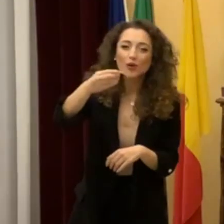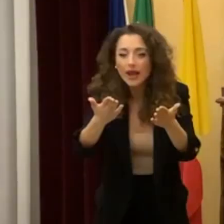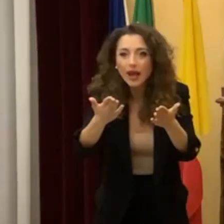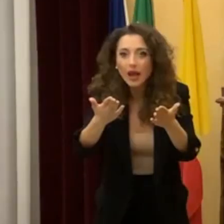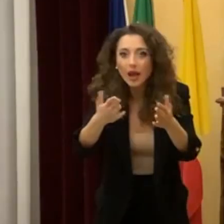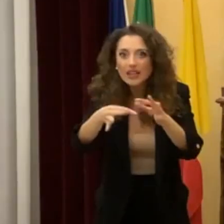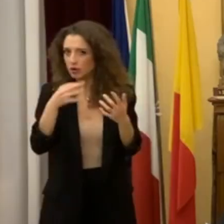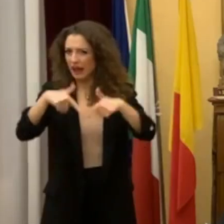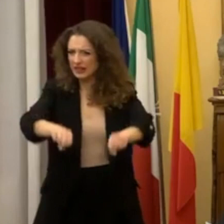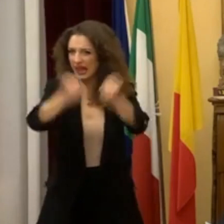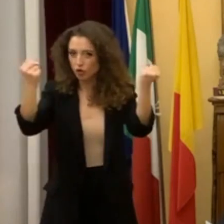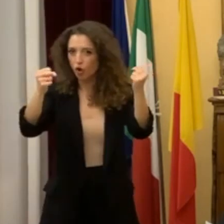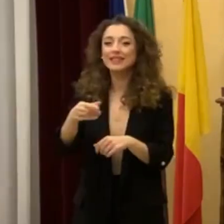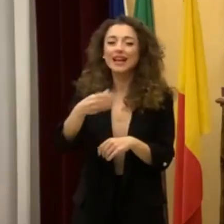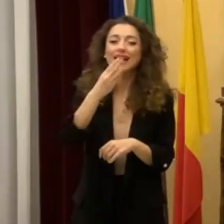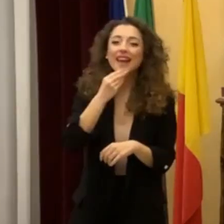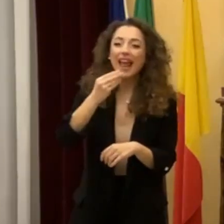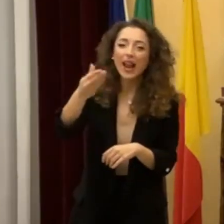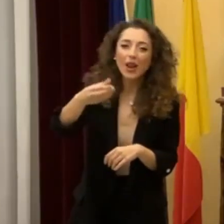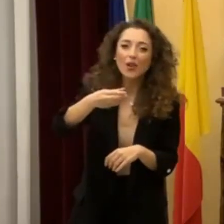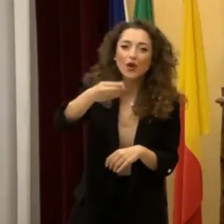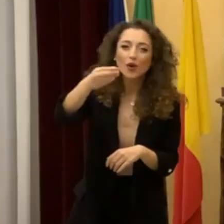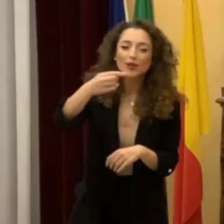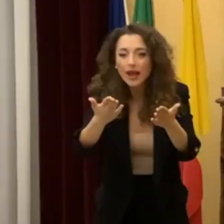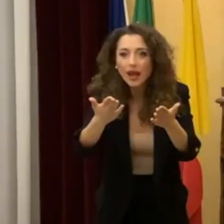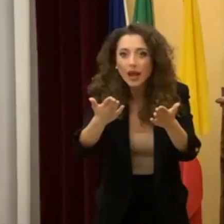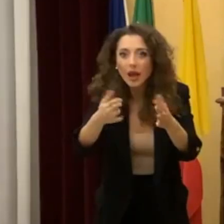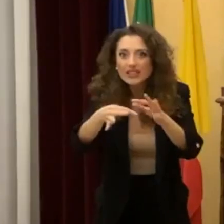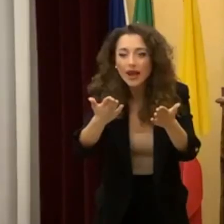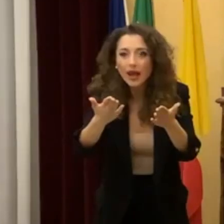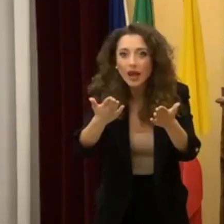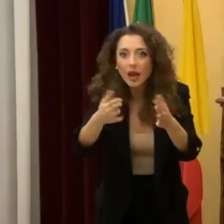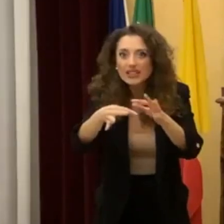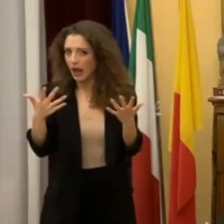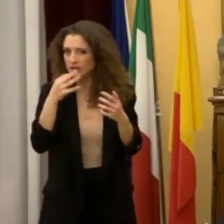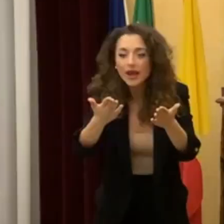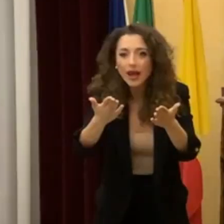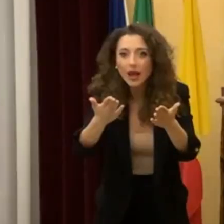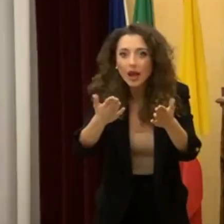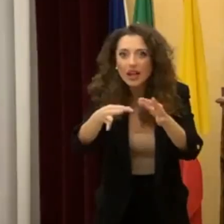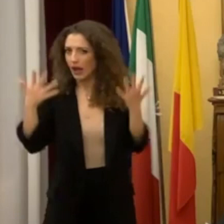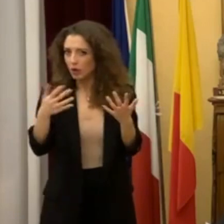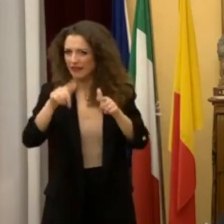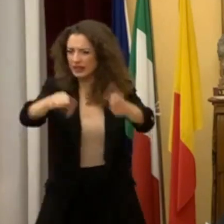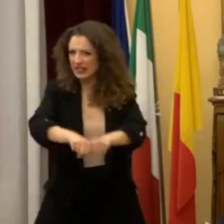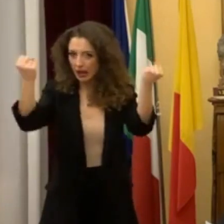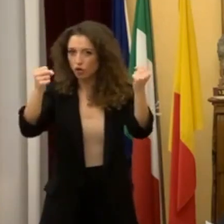diretta. Le strappo? Ti dico qui in diretta. Le strappo? Le strappo? Le strappo?